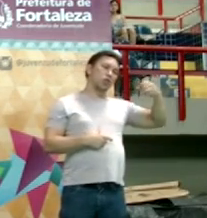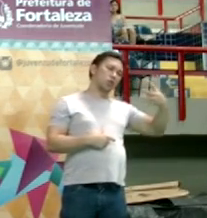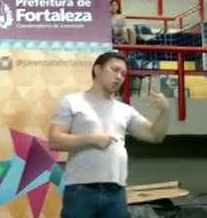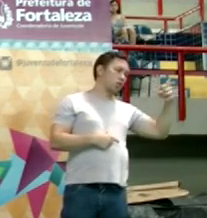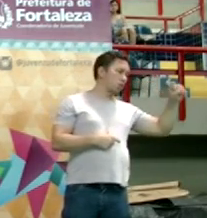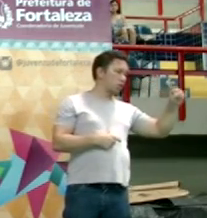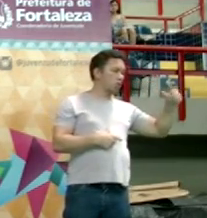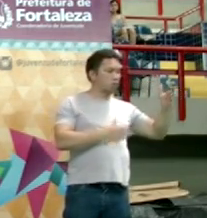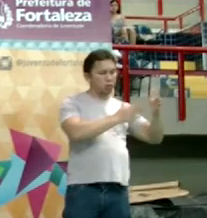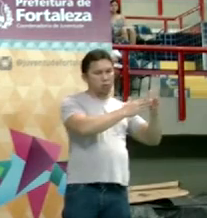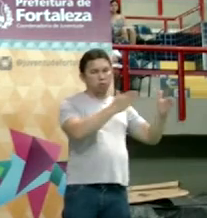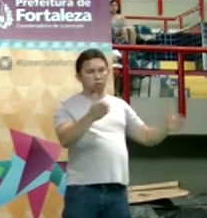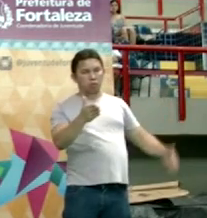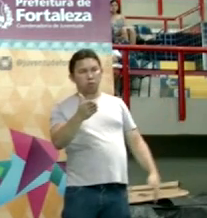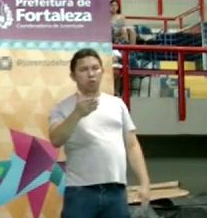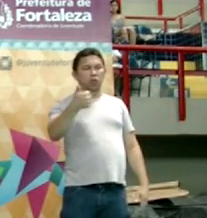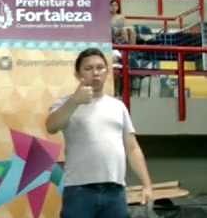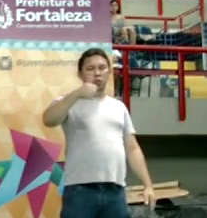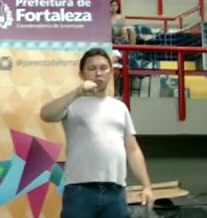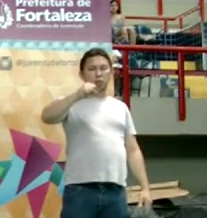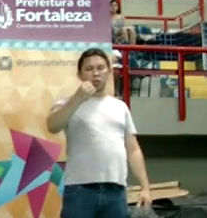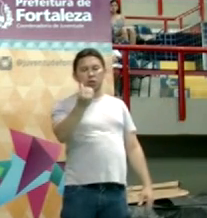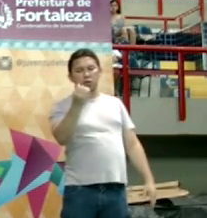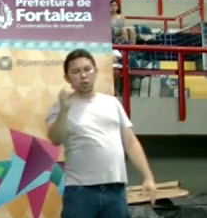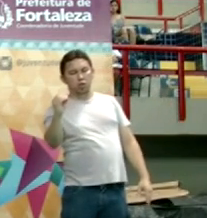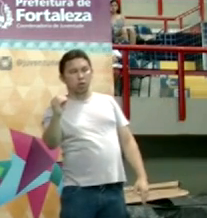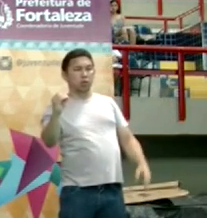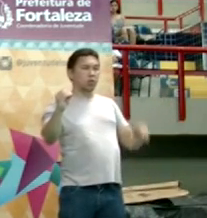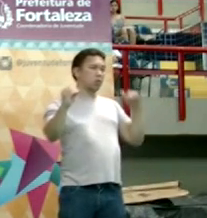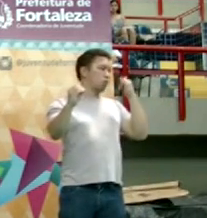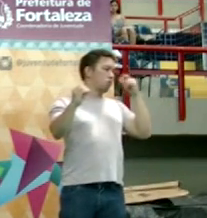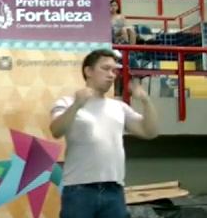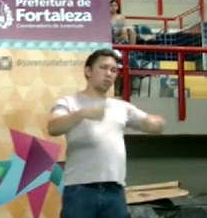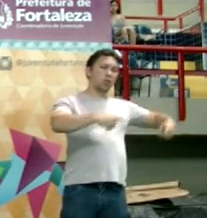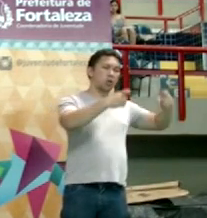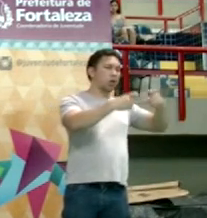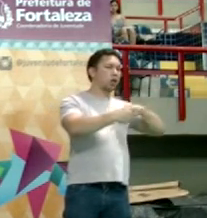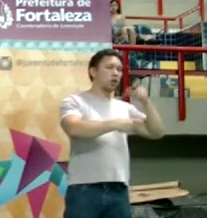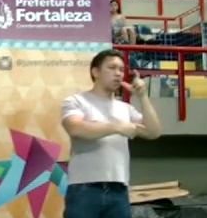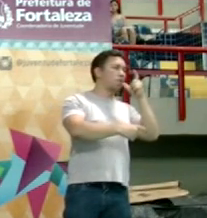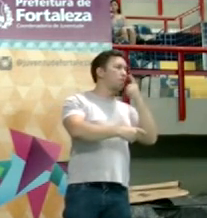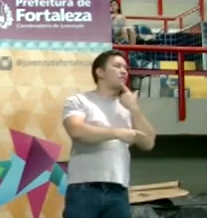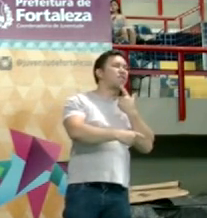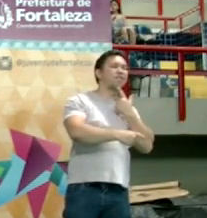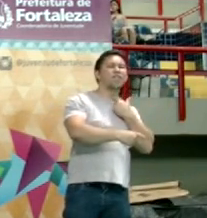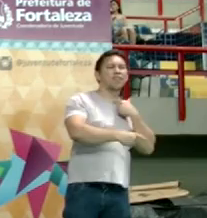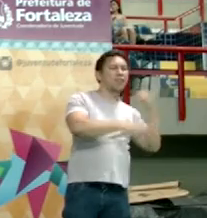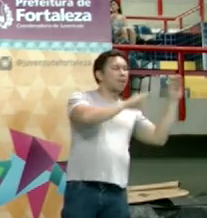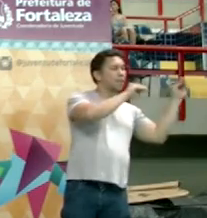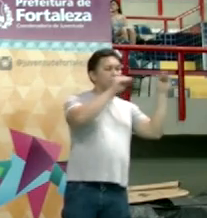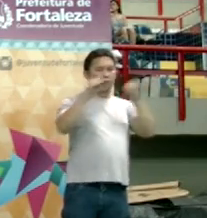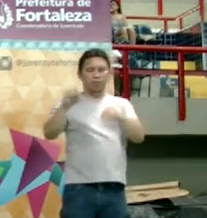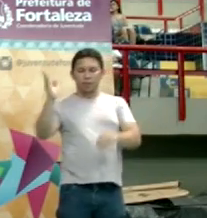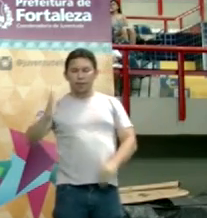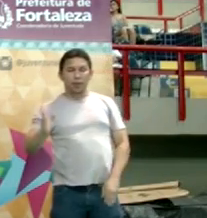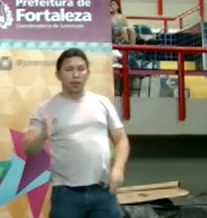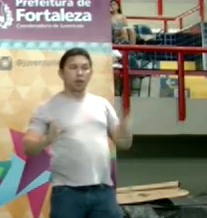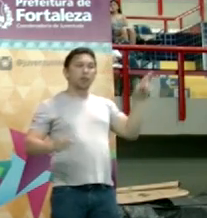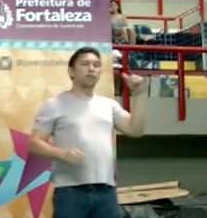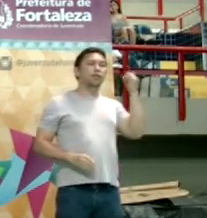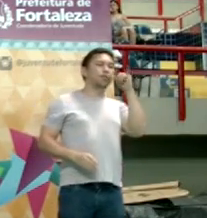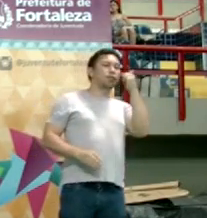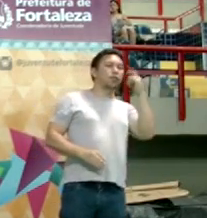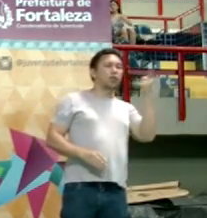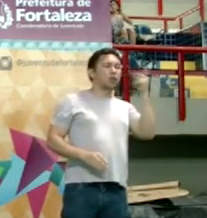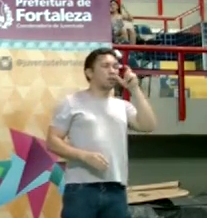da Itália e vai até 1860, né? Então os italianos estão vindo para cá. Por que os